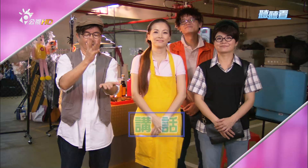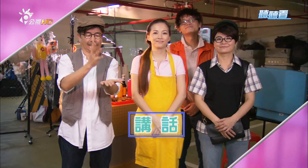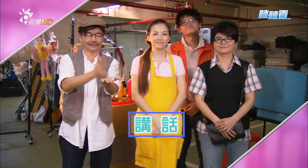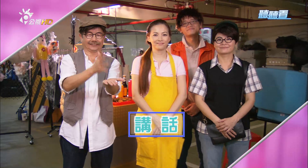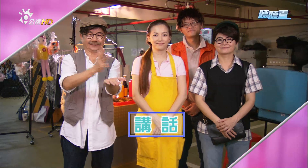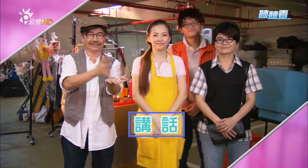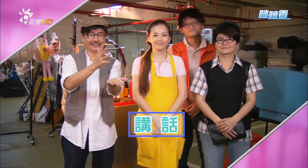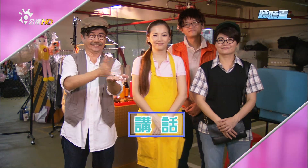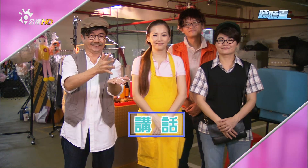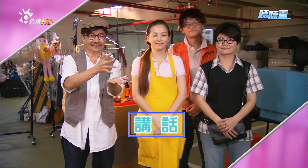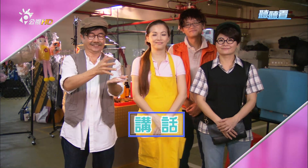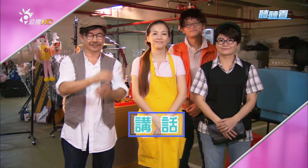讲话，